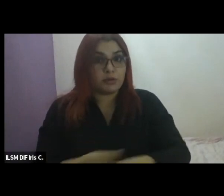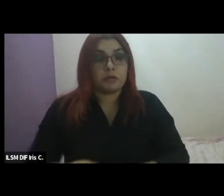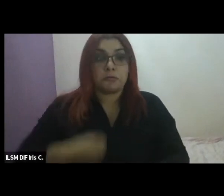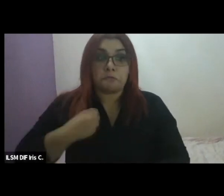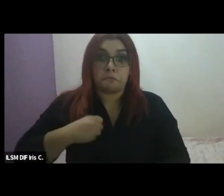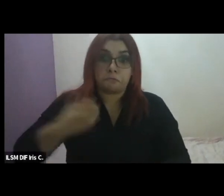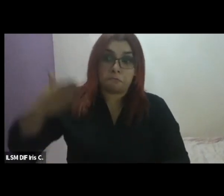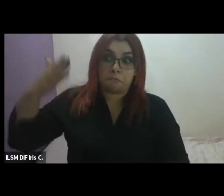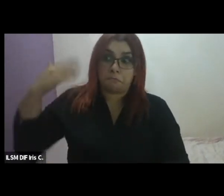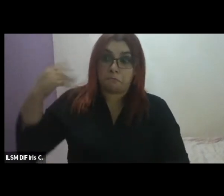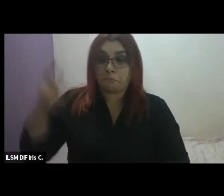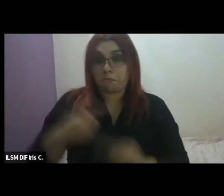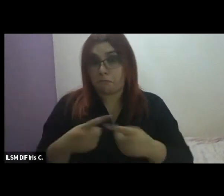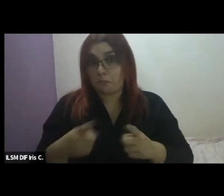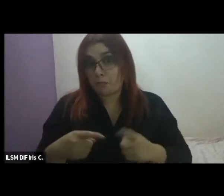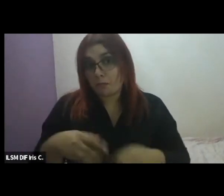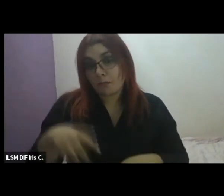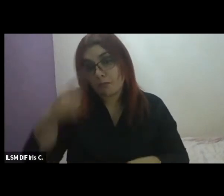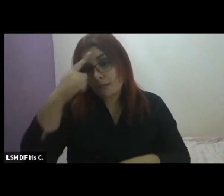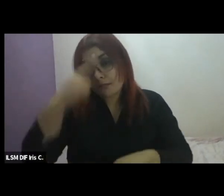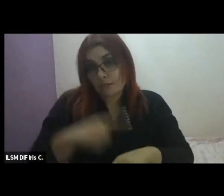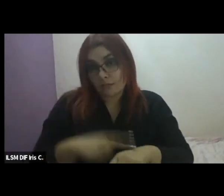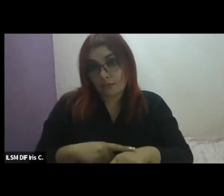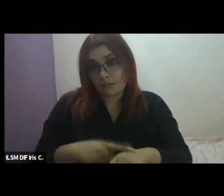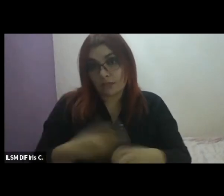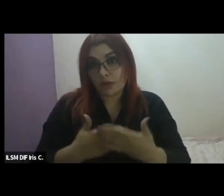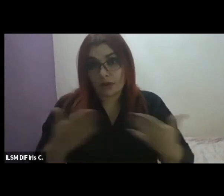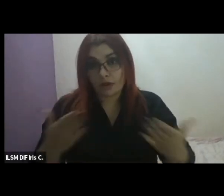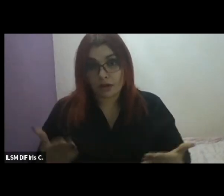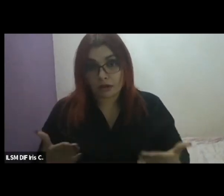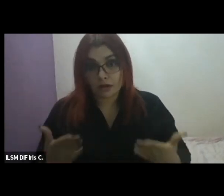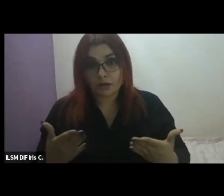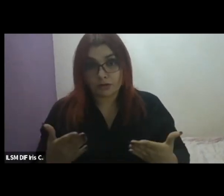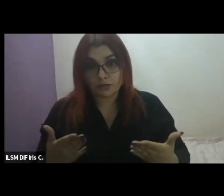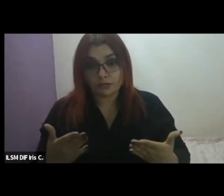en la cual las apariencias nos engañan.